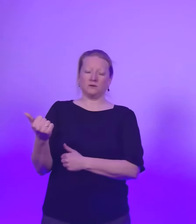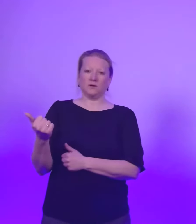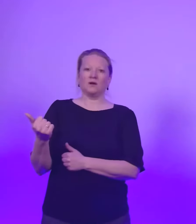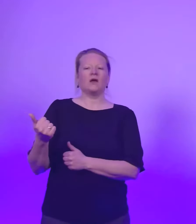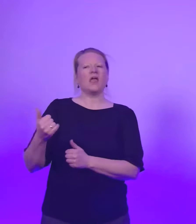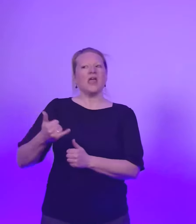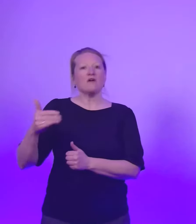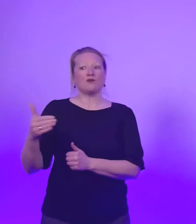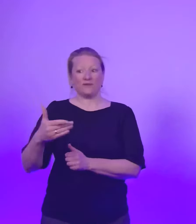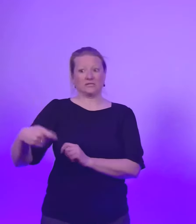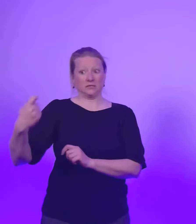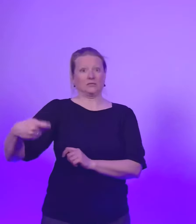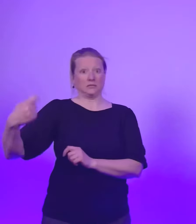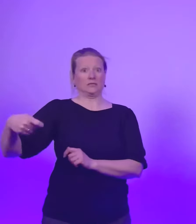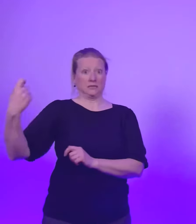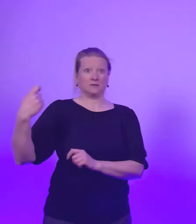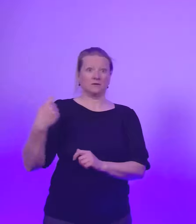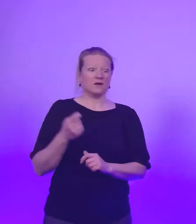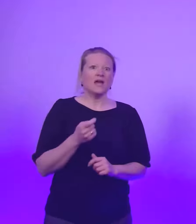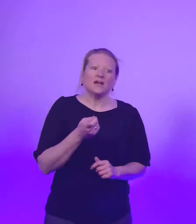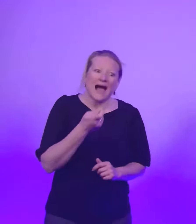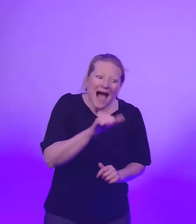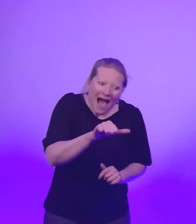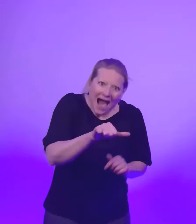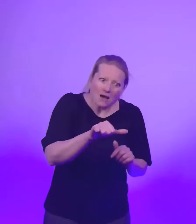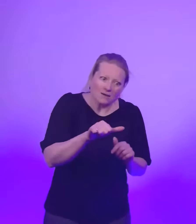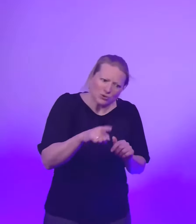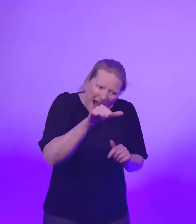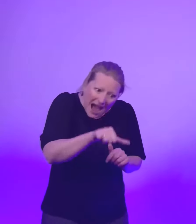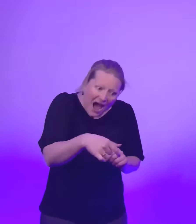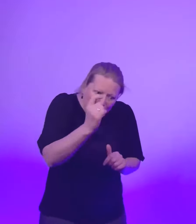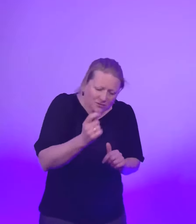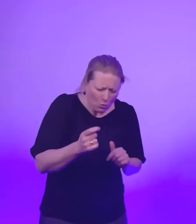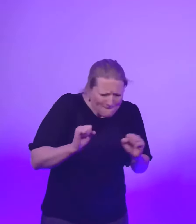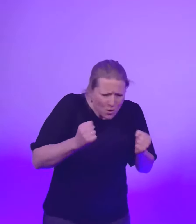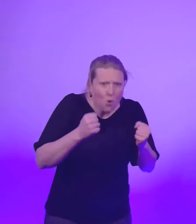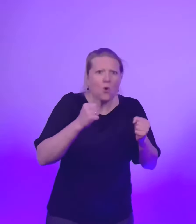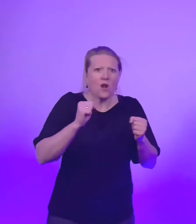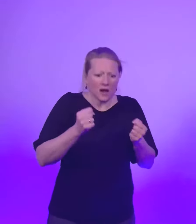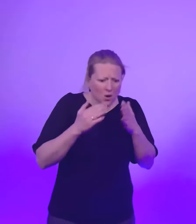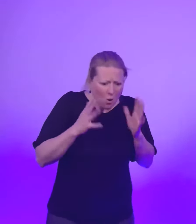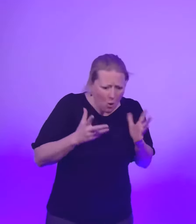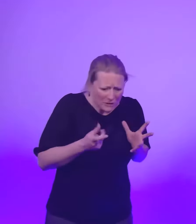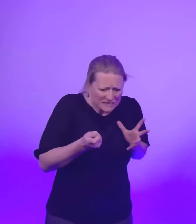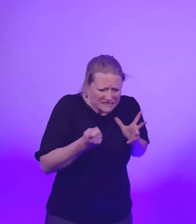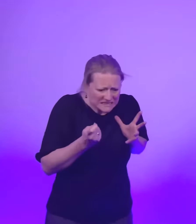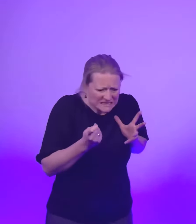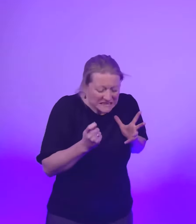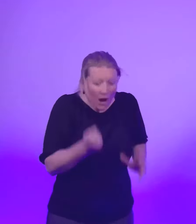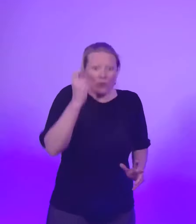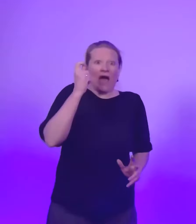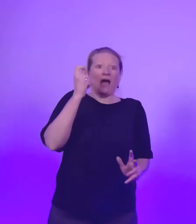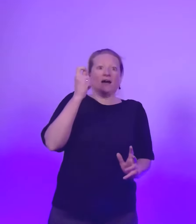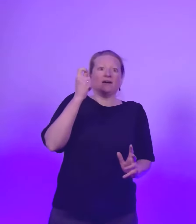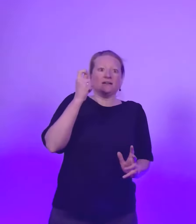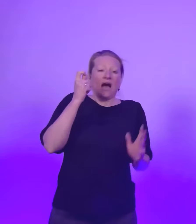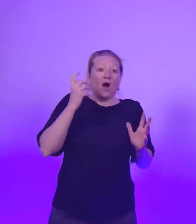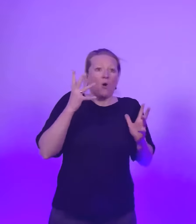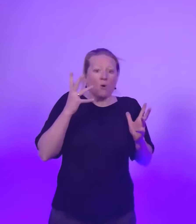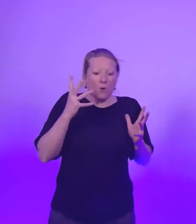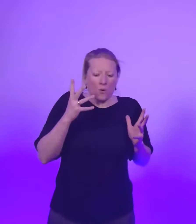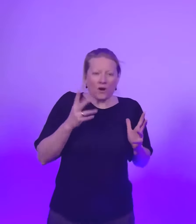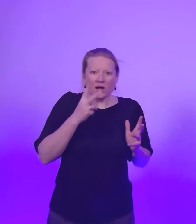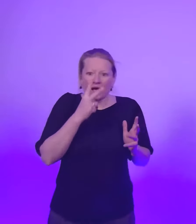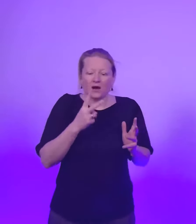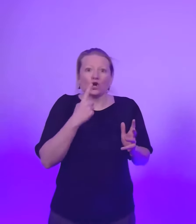heel veel vissen. Je moet wel A, hè, Olly? Oeh! Nee, je moet A. Dit is best moeilijk. Oeh. Ja. Ja. Oh. En?